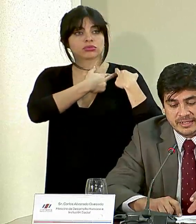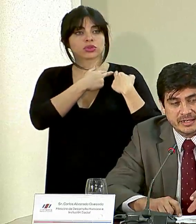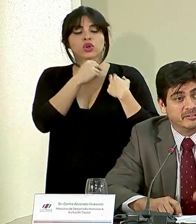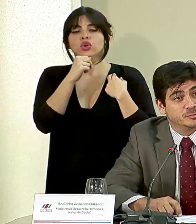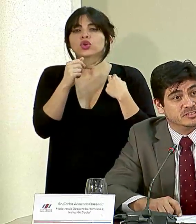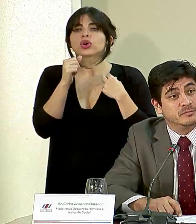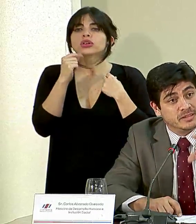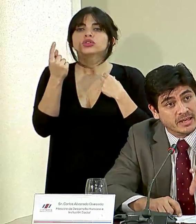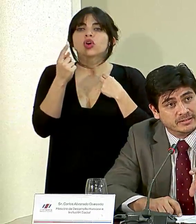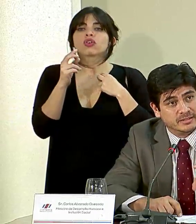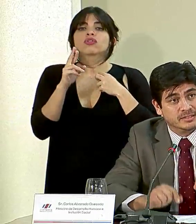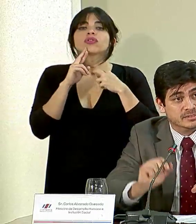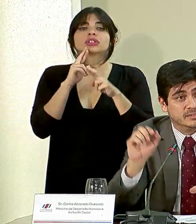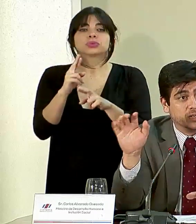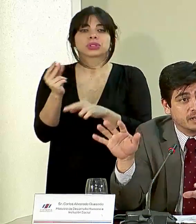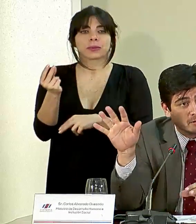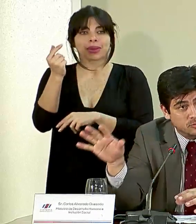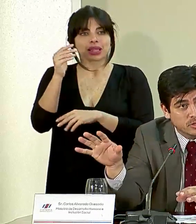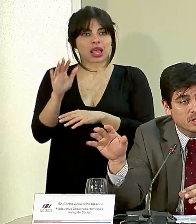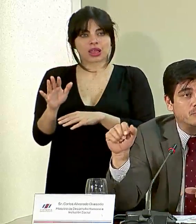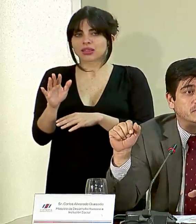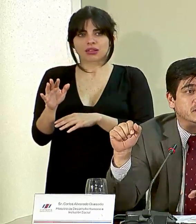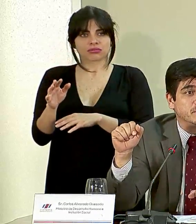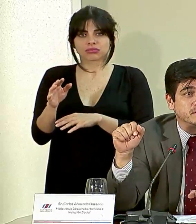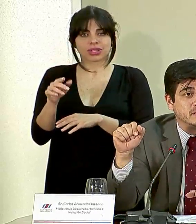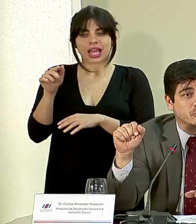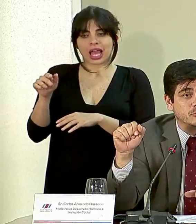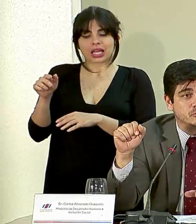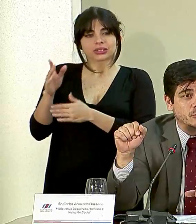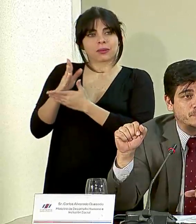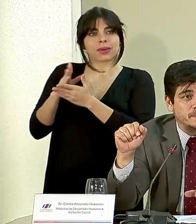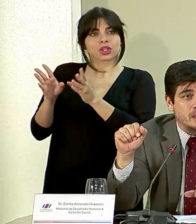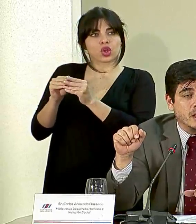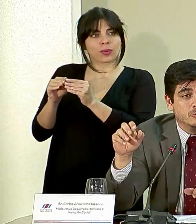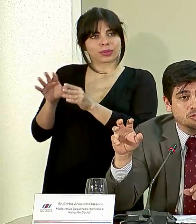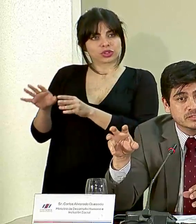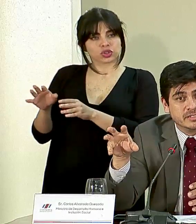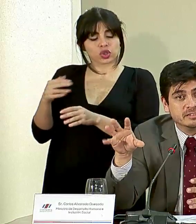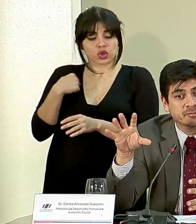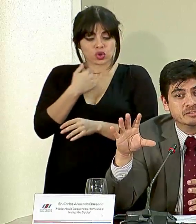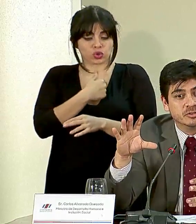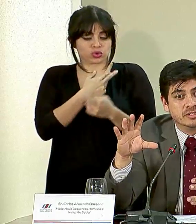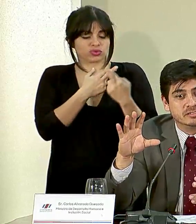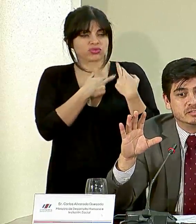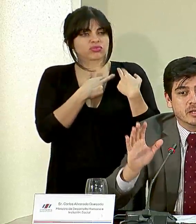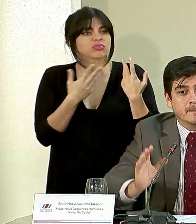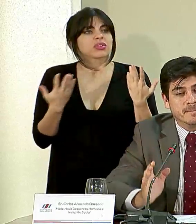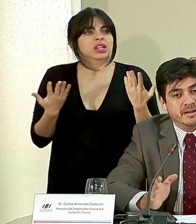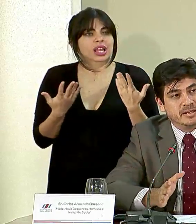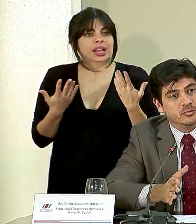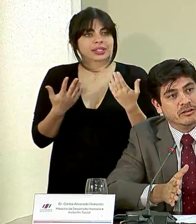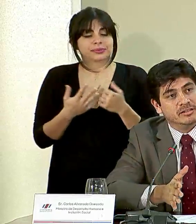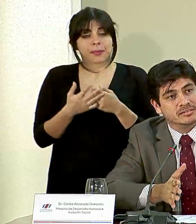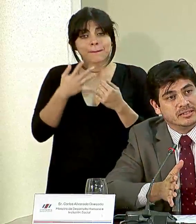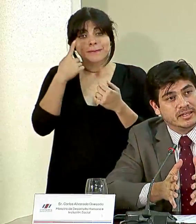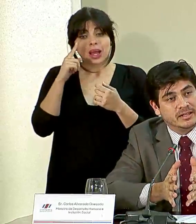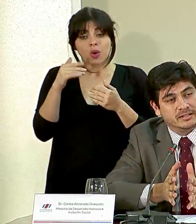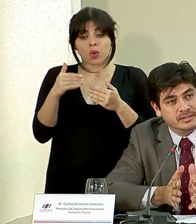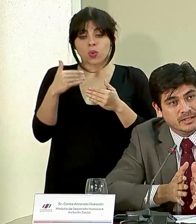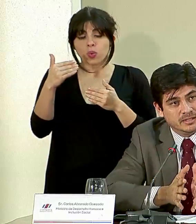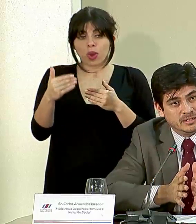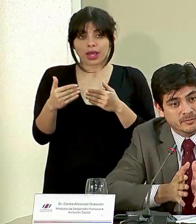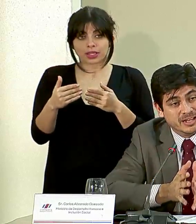de la respuesta inmediata, esa está a cargo más de la parte de la comisión. Nuestra intervención es para que una vez